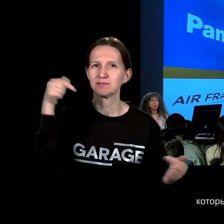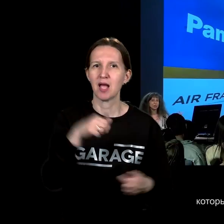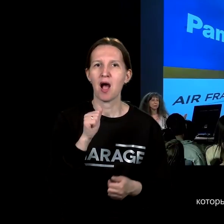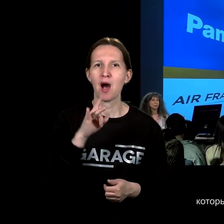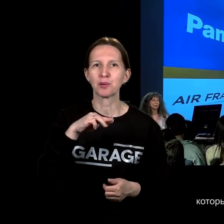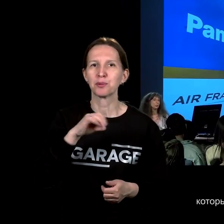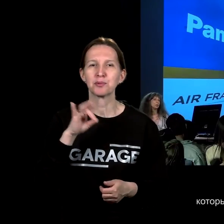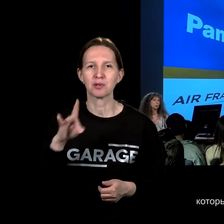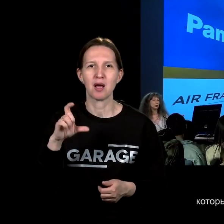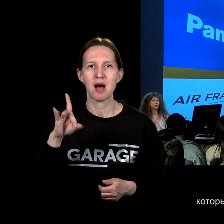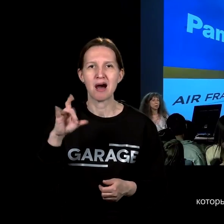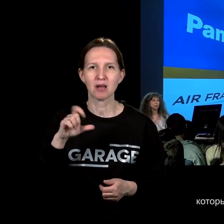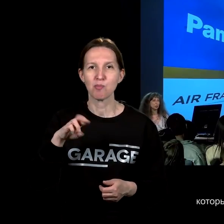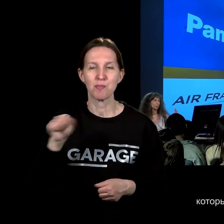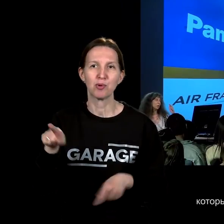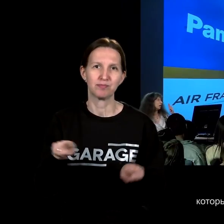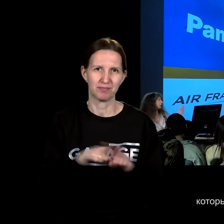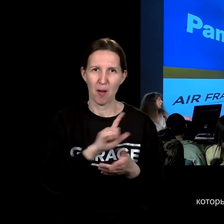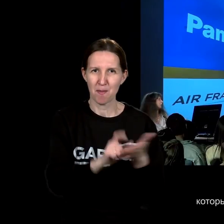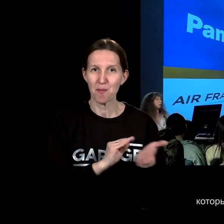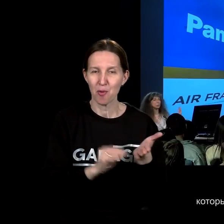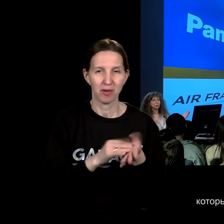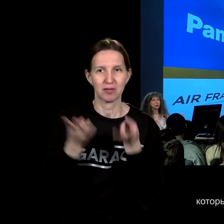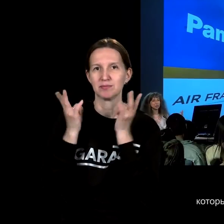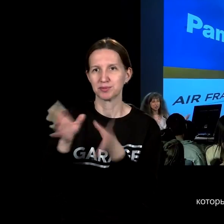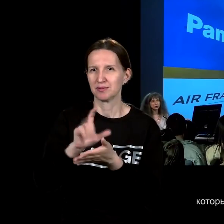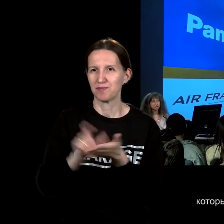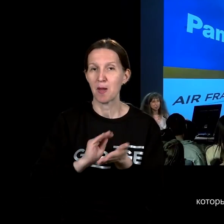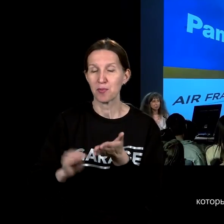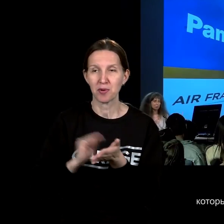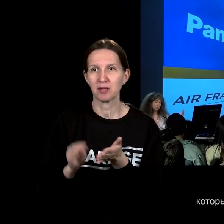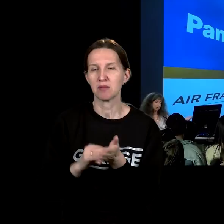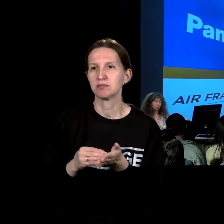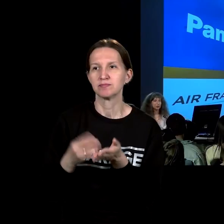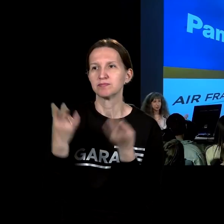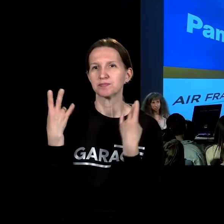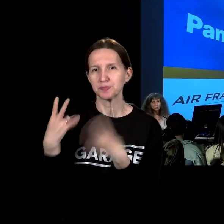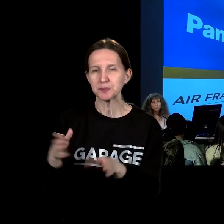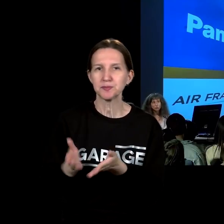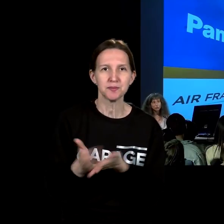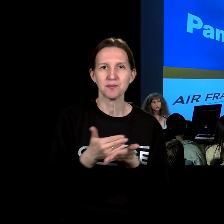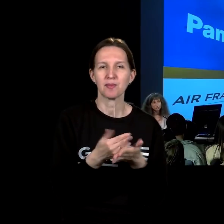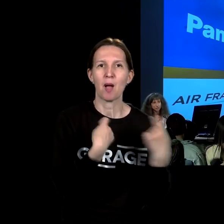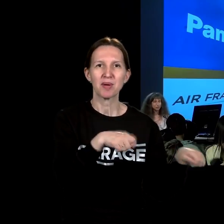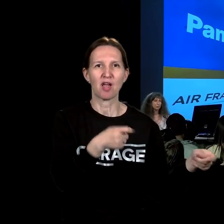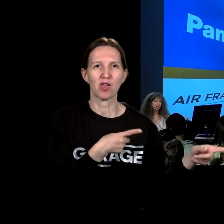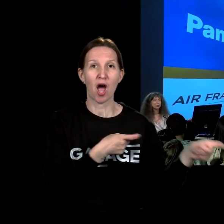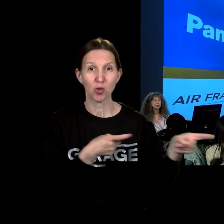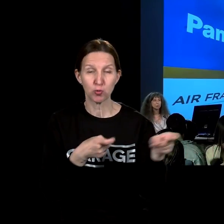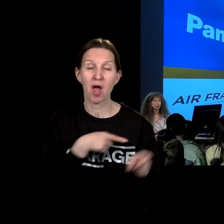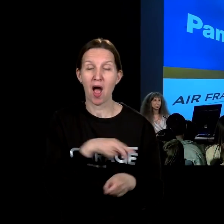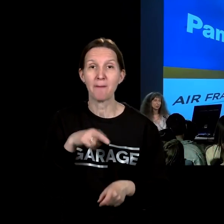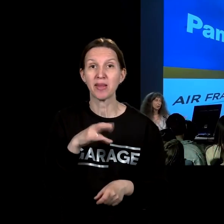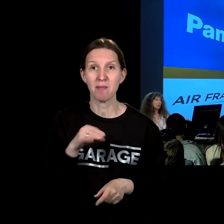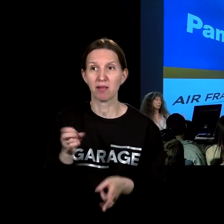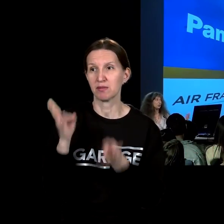как поэта Артура Рембо, который ушел из поэзии, чтобы отправиться на приключение торговать оружием. Пономаренко начал торговать кофе, стал